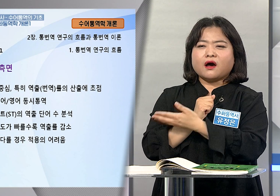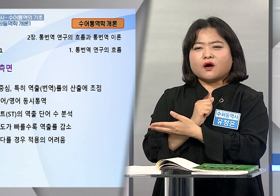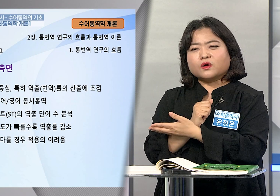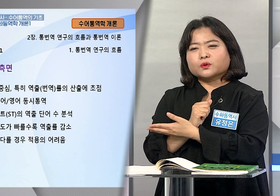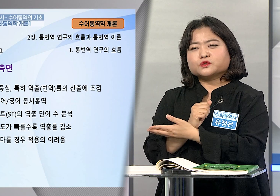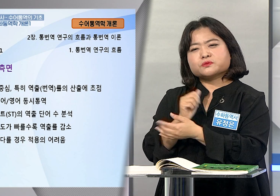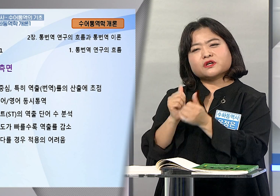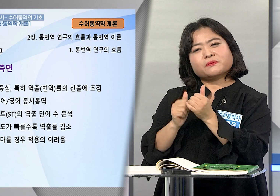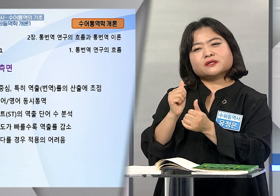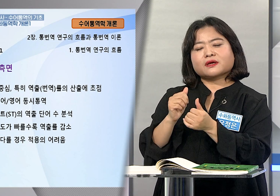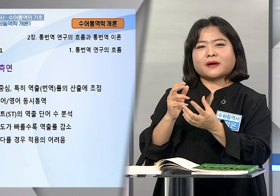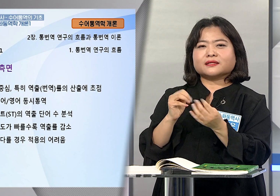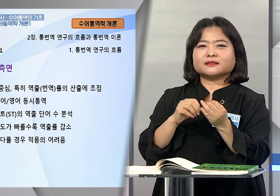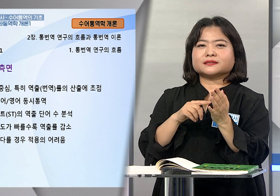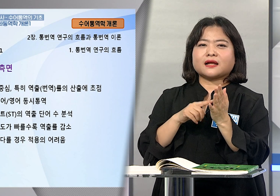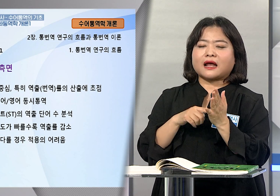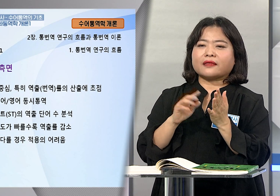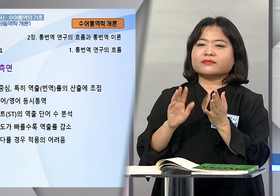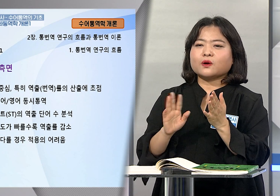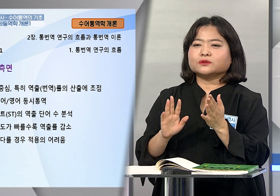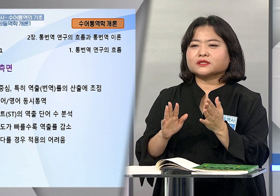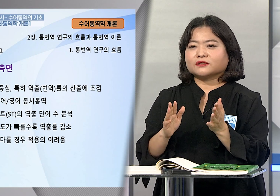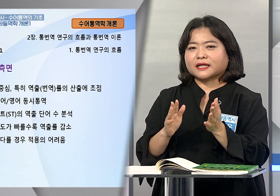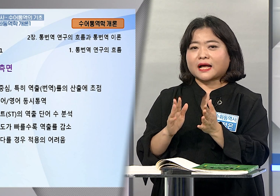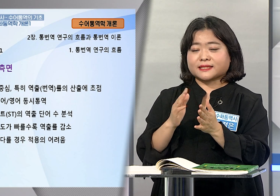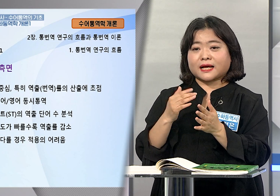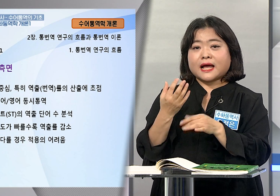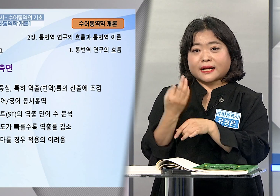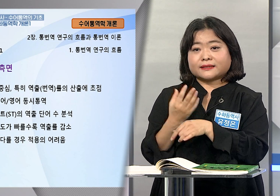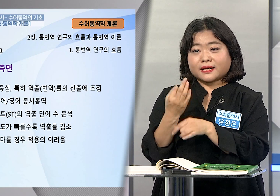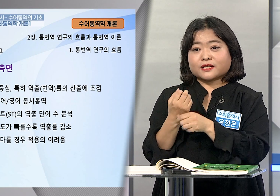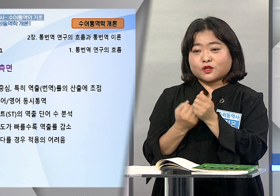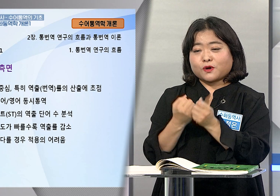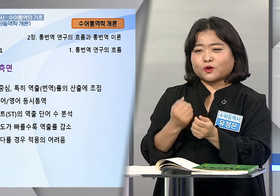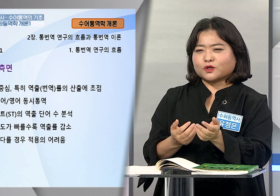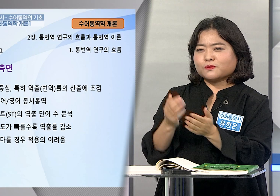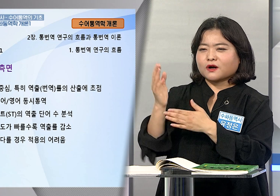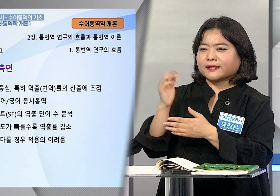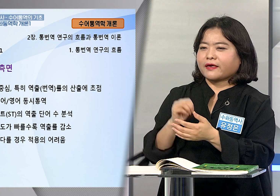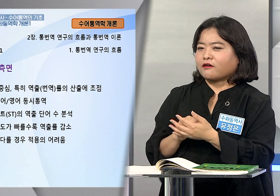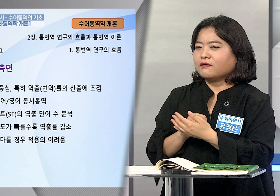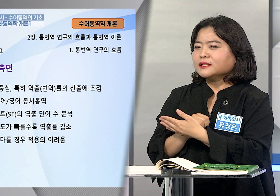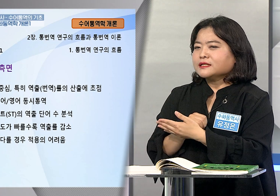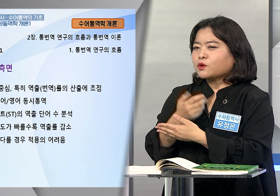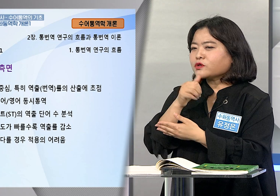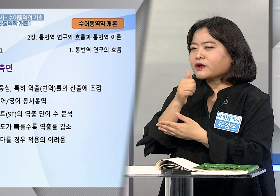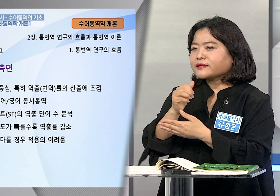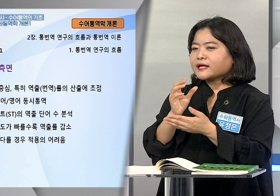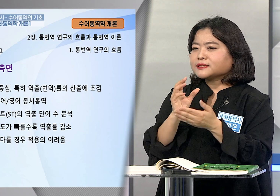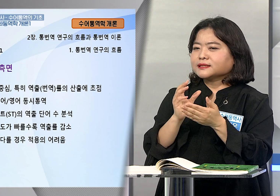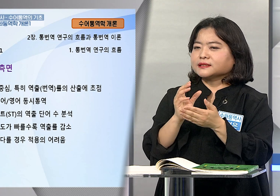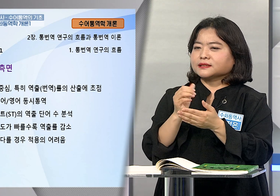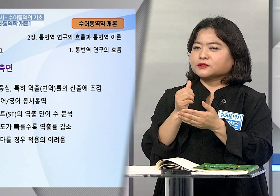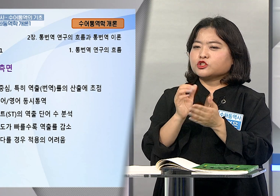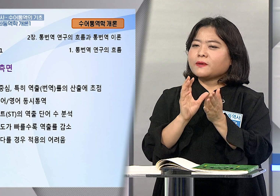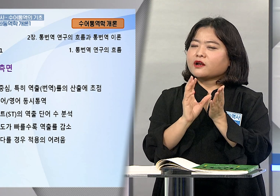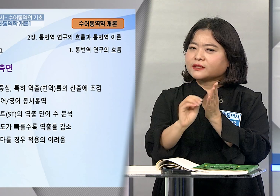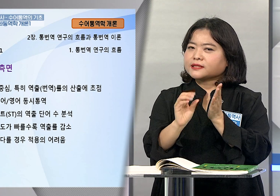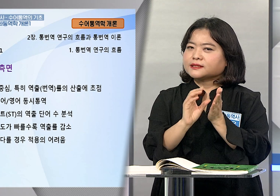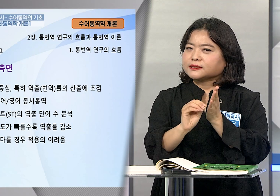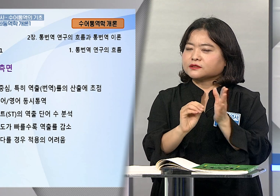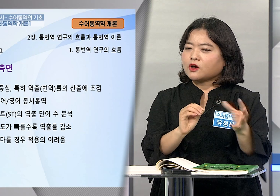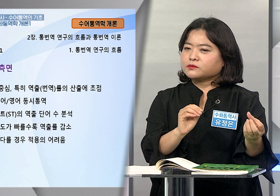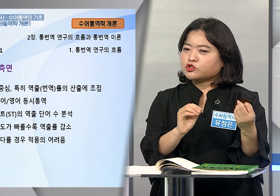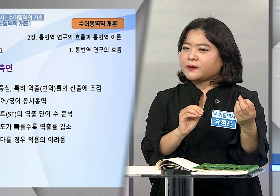설명인데 요건 좀 시험에 그렇게 많이 잘 안 나오는 거니까 제가 간단하게 설명하고 넘어갈게요. 통역의 텍스트,